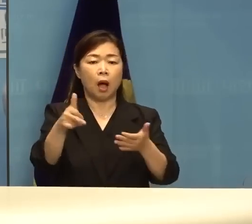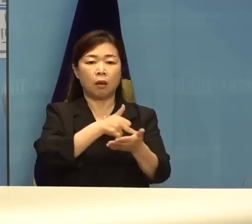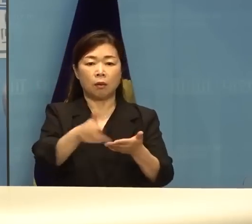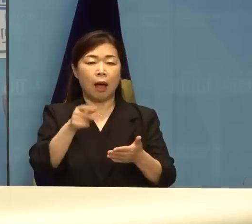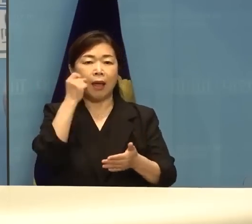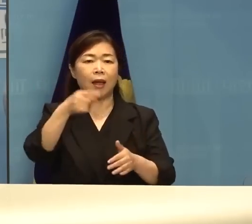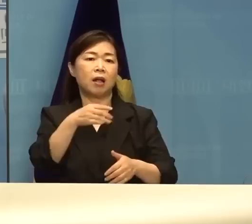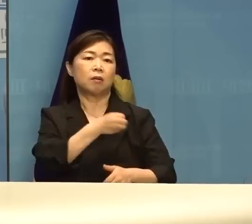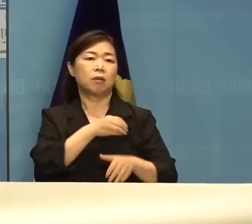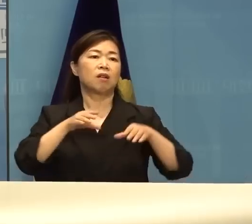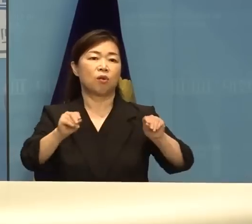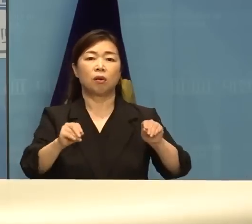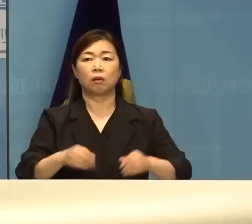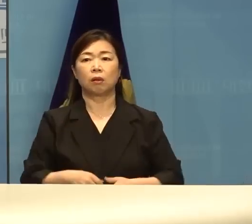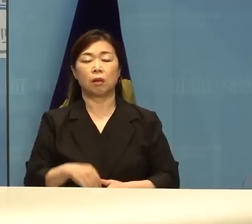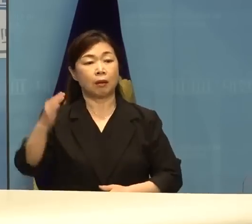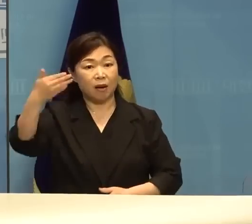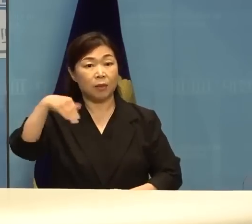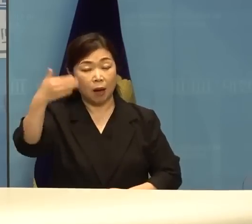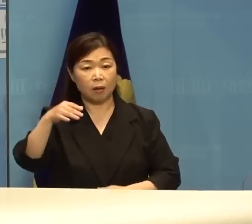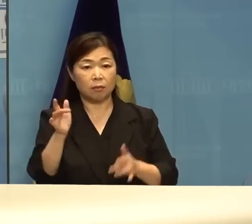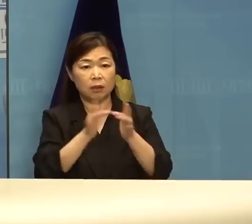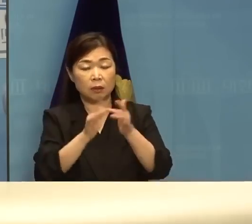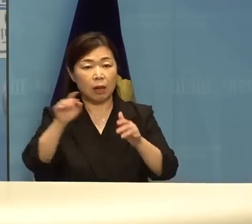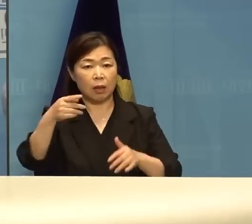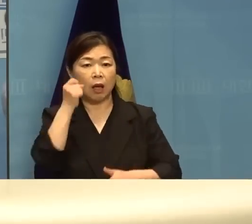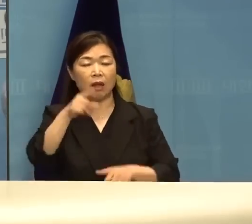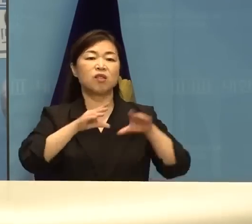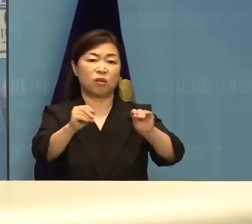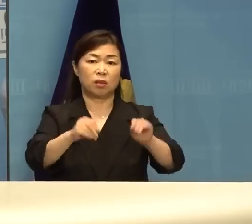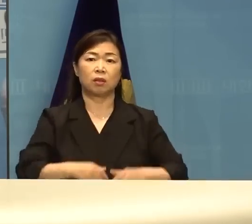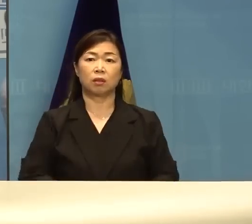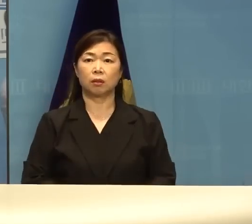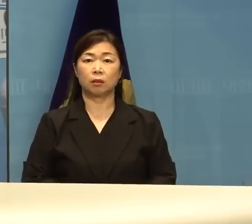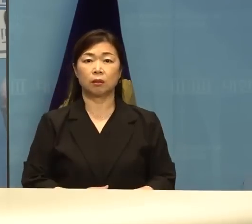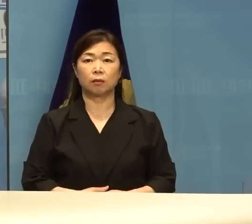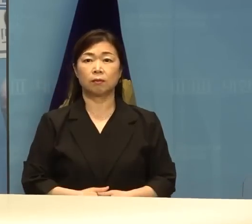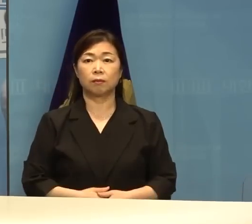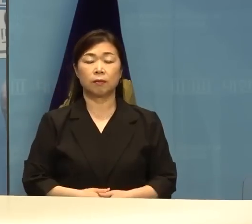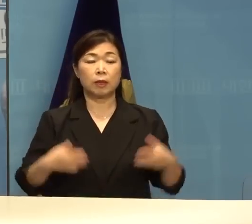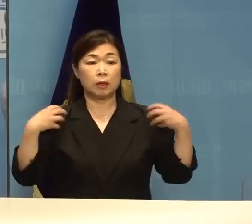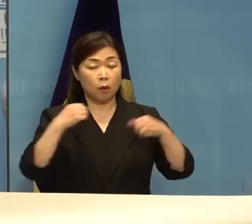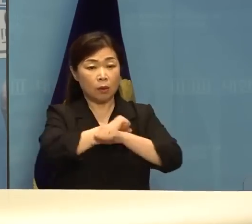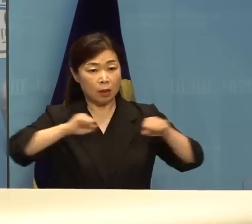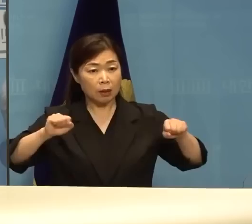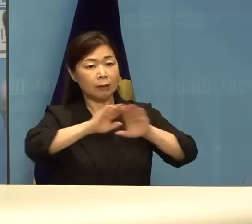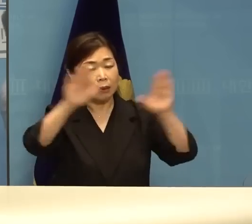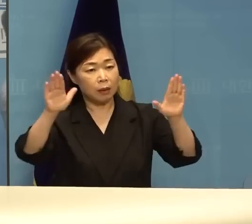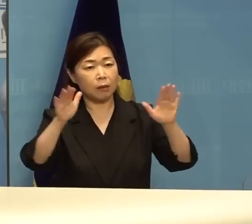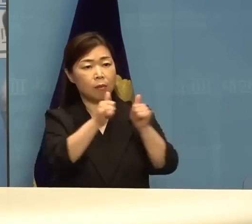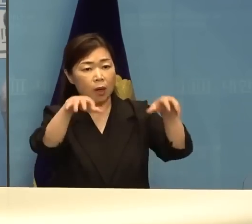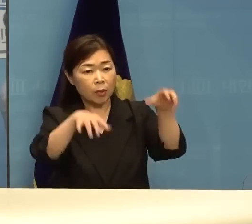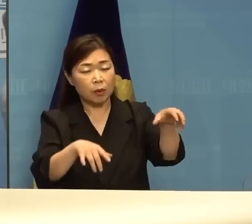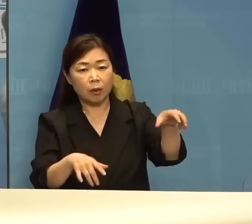한 달 정지를 당했습니다. 다음에서 한 달 정지 당하는 것을 시청광장 대낮에 주말에 사람들 앞에서